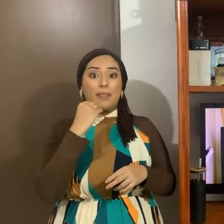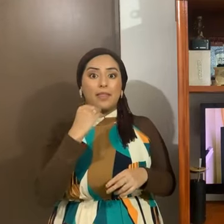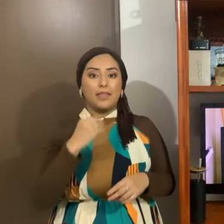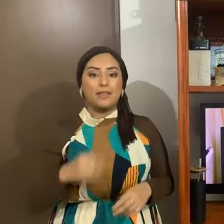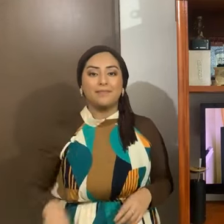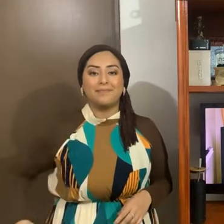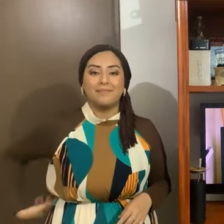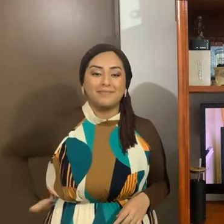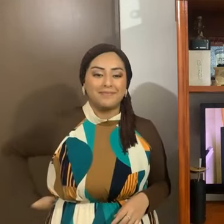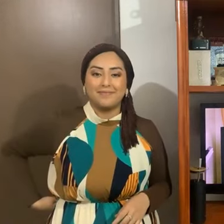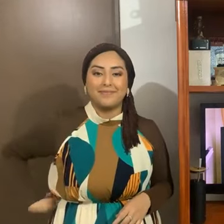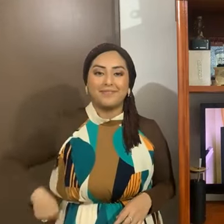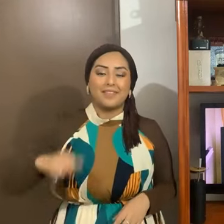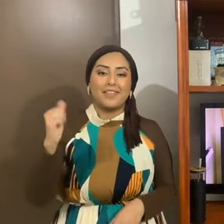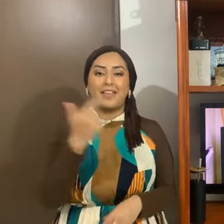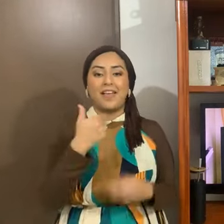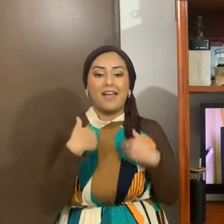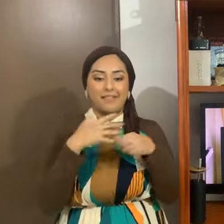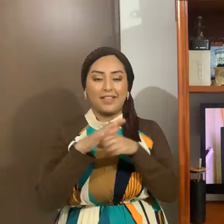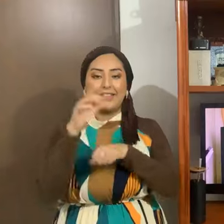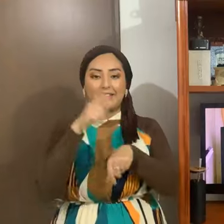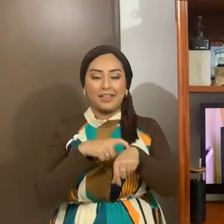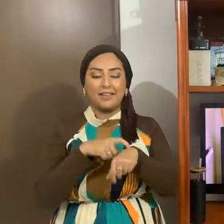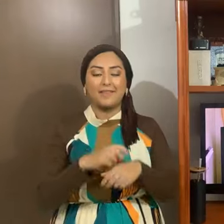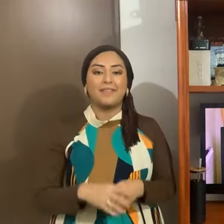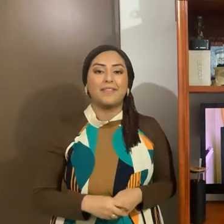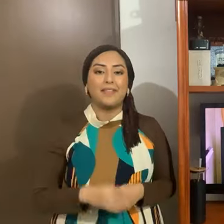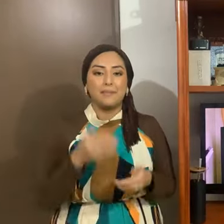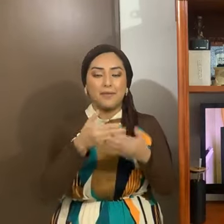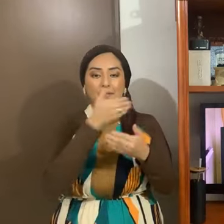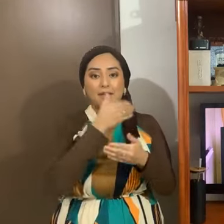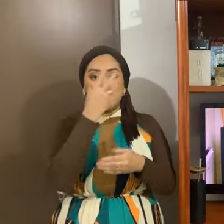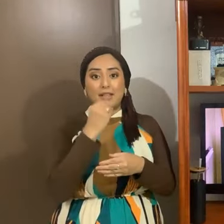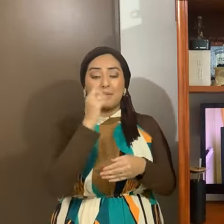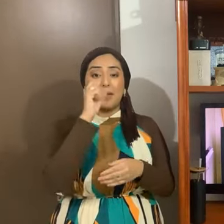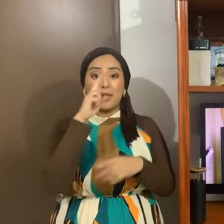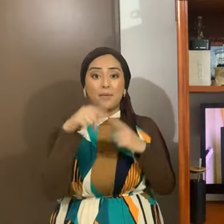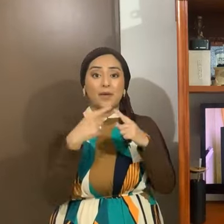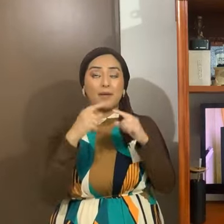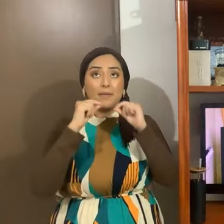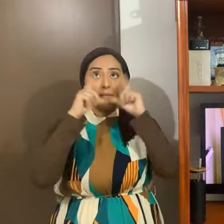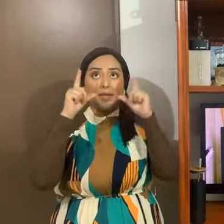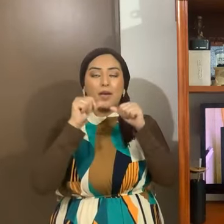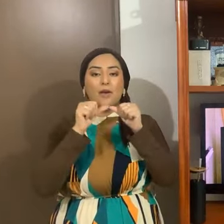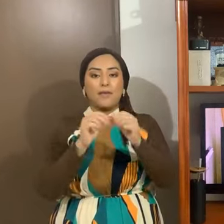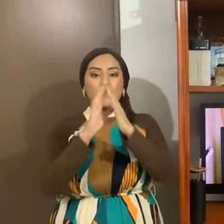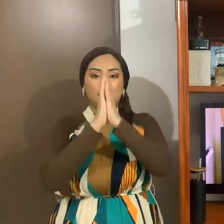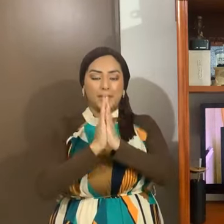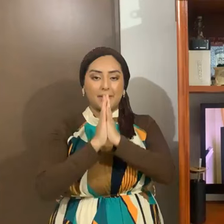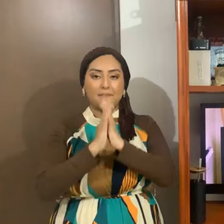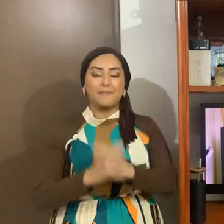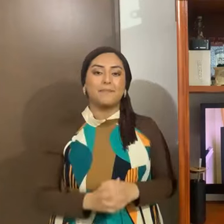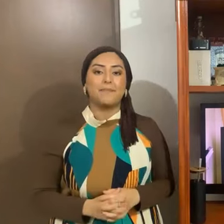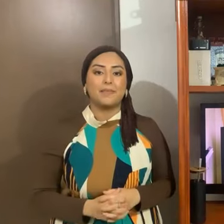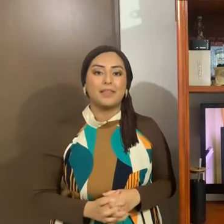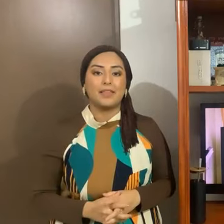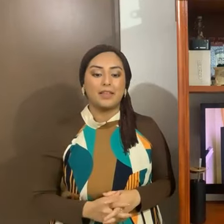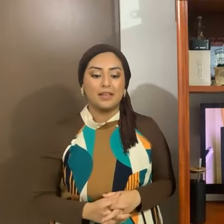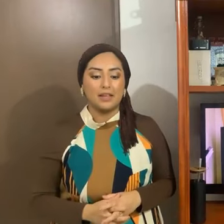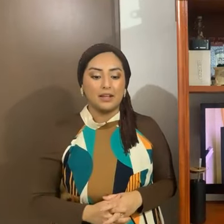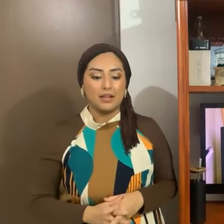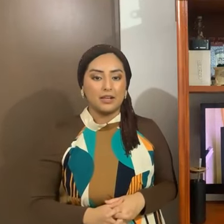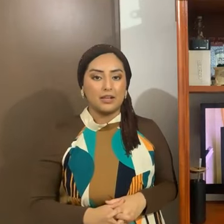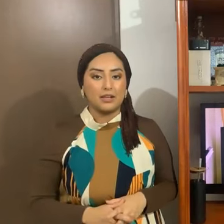no me duermo. No, todos tenemos tiempo. Entonces, antes de dormir y al despertar, hacer oración. Ahora, punto número